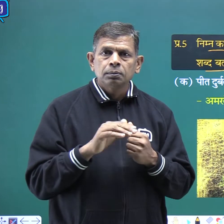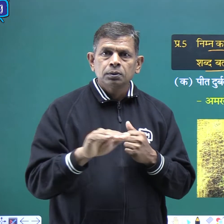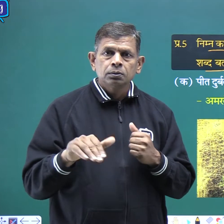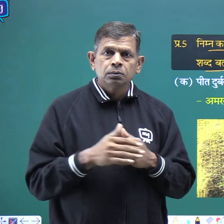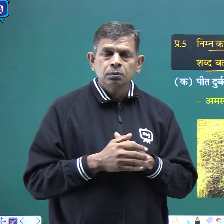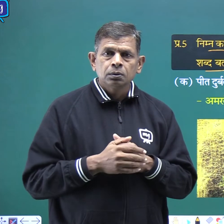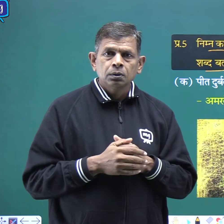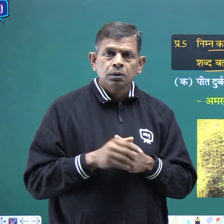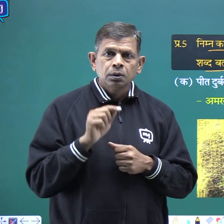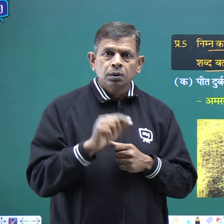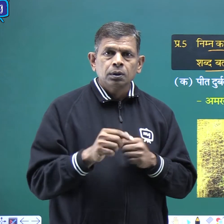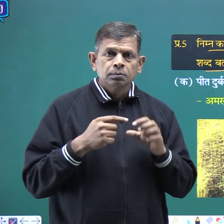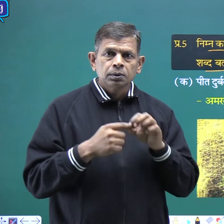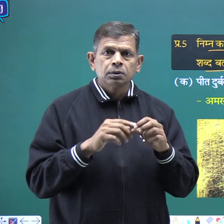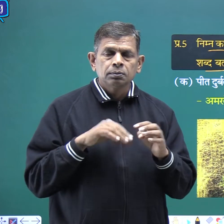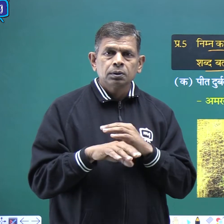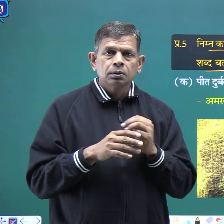बच्चों, इस प्रश्न में